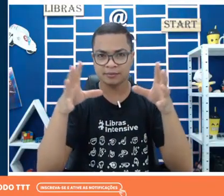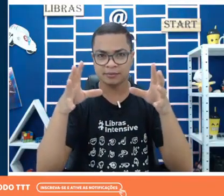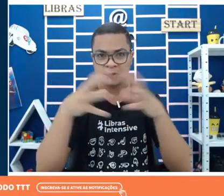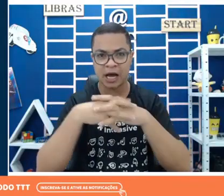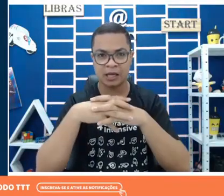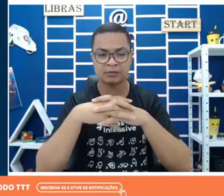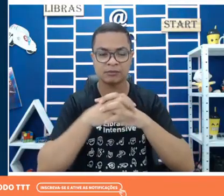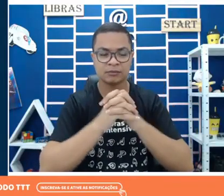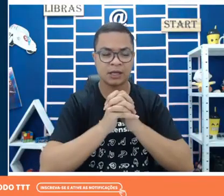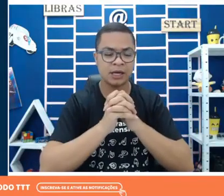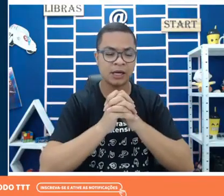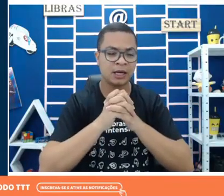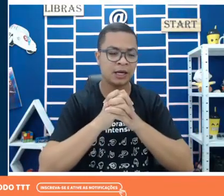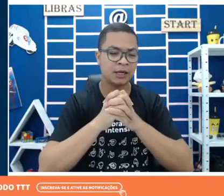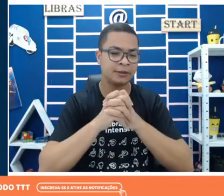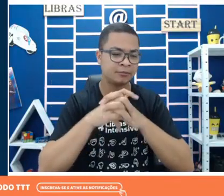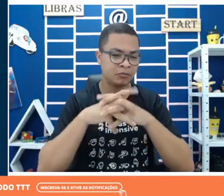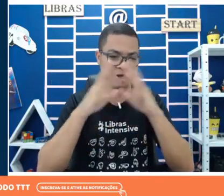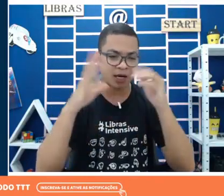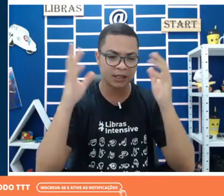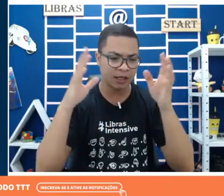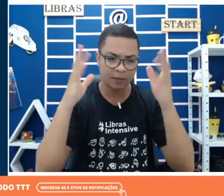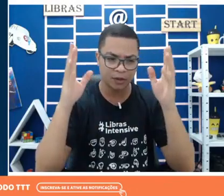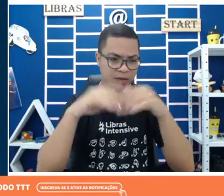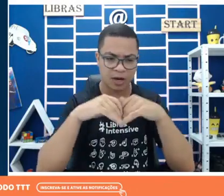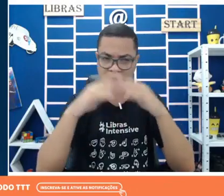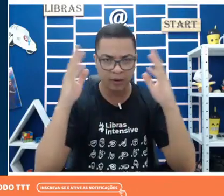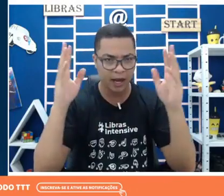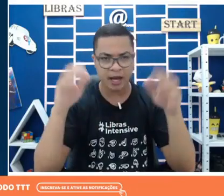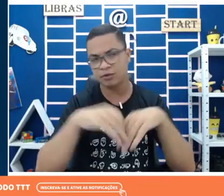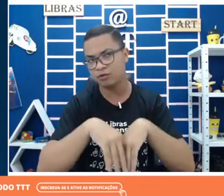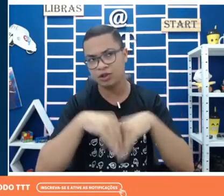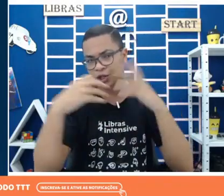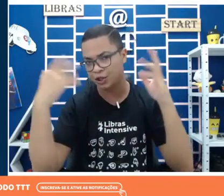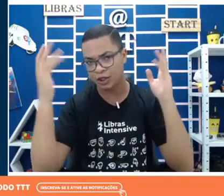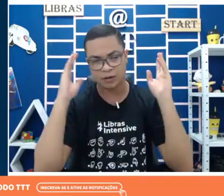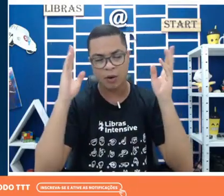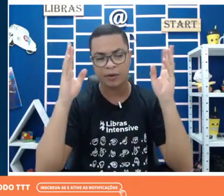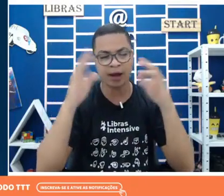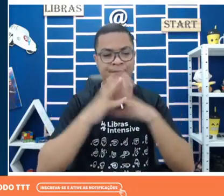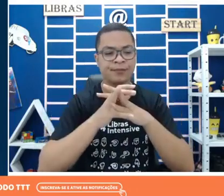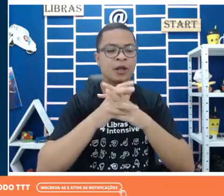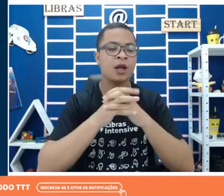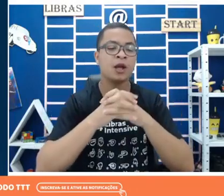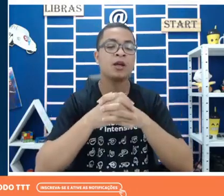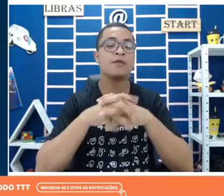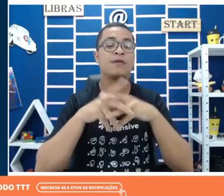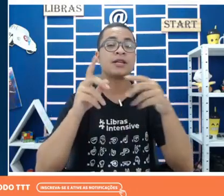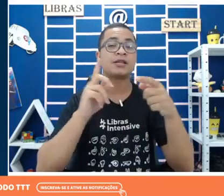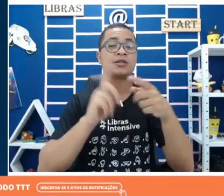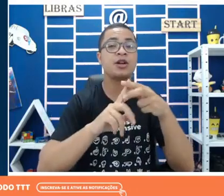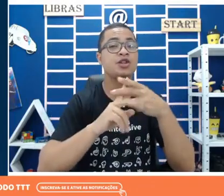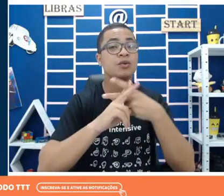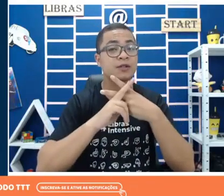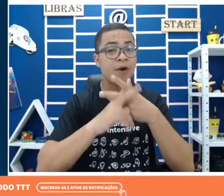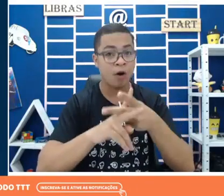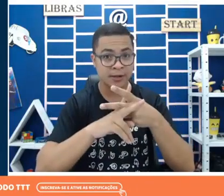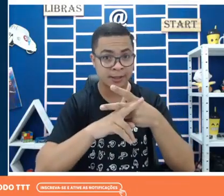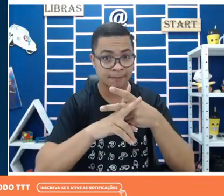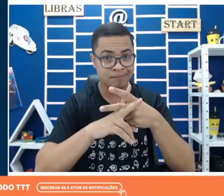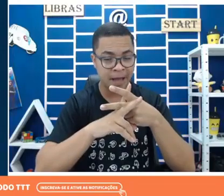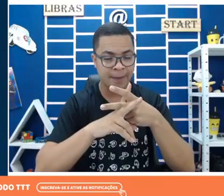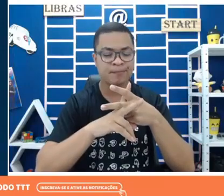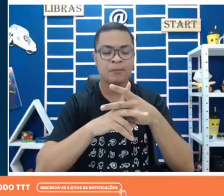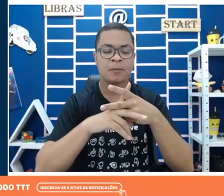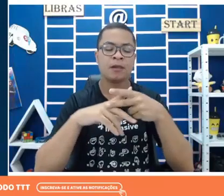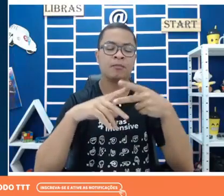história, tá? Uma história simples, uma história qualquer, do dia a dia qualquer. E eu vou fazer essa história de duas